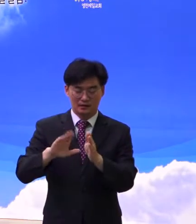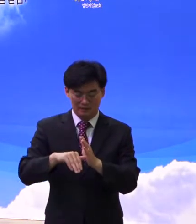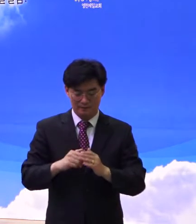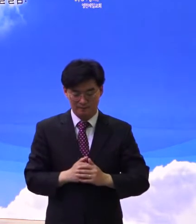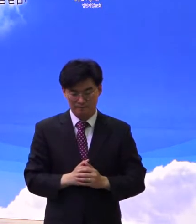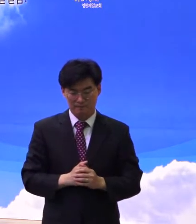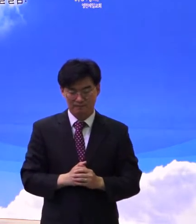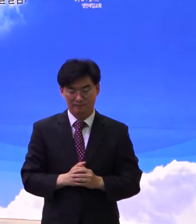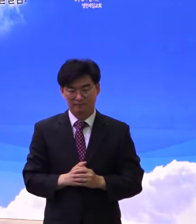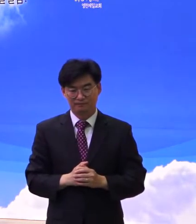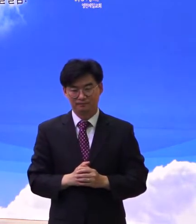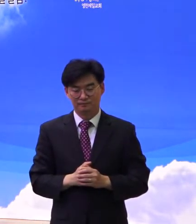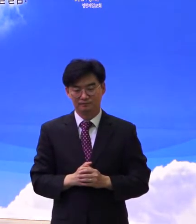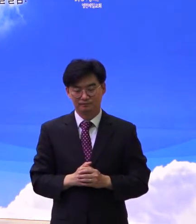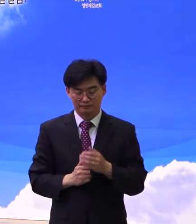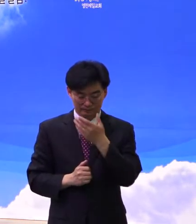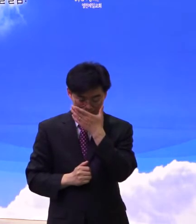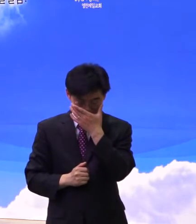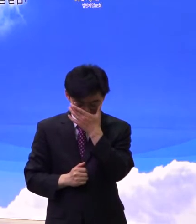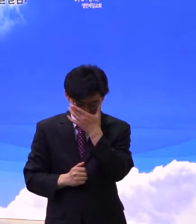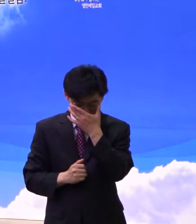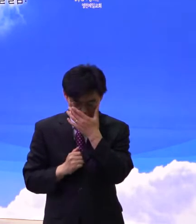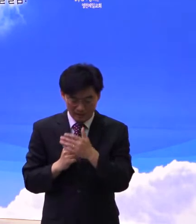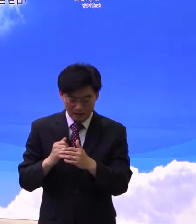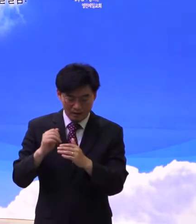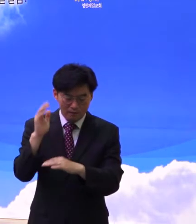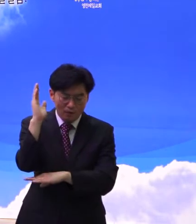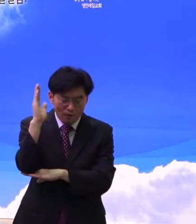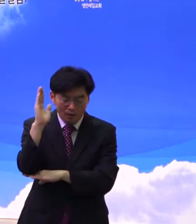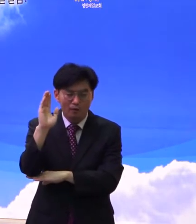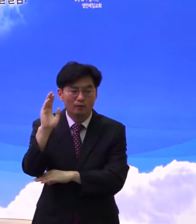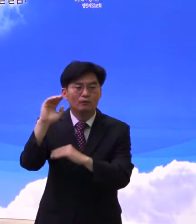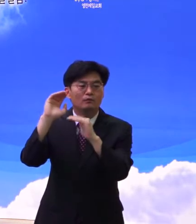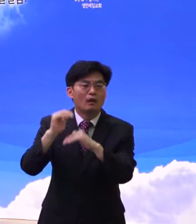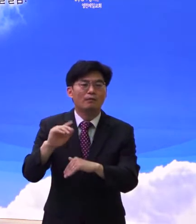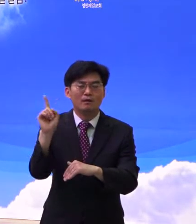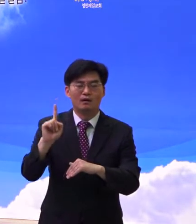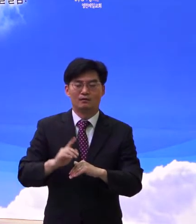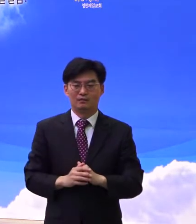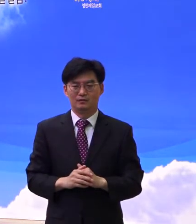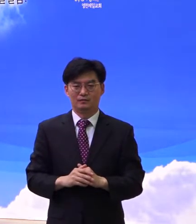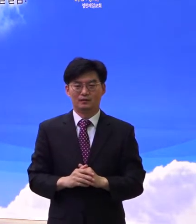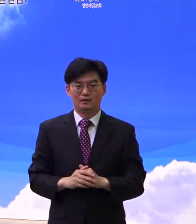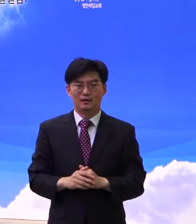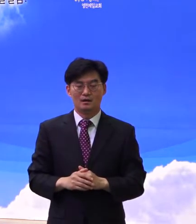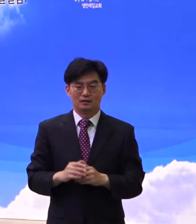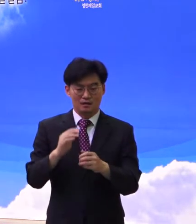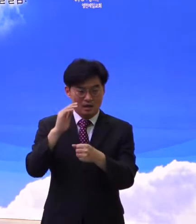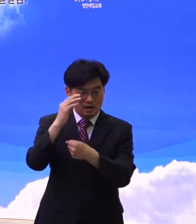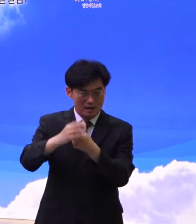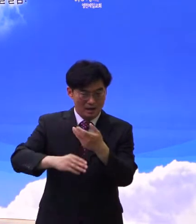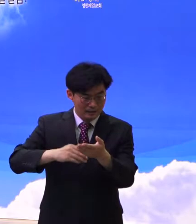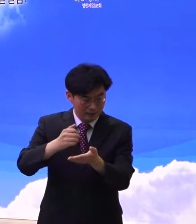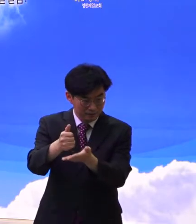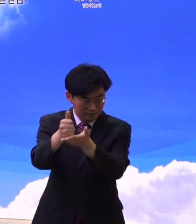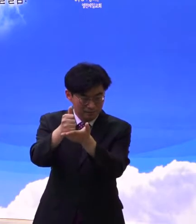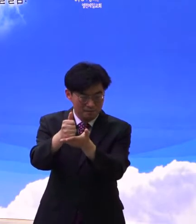구약성경 요엘서 2장의 말씀을 인용했습니다. 요엘서 2장에 보면 하나님께서 마지막